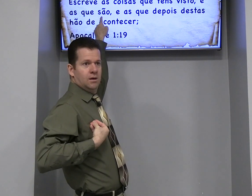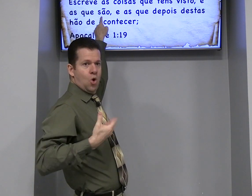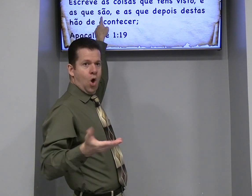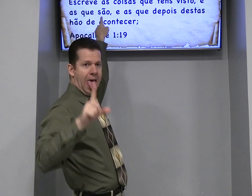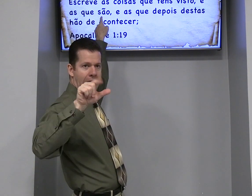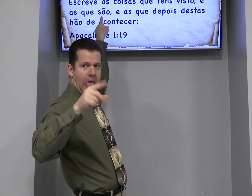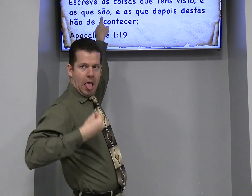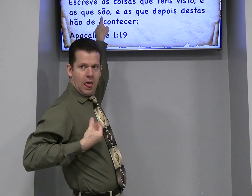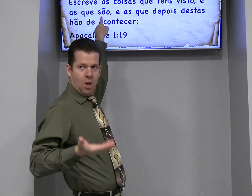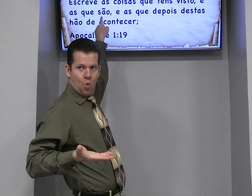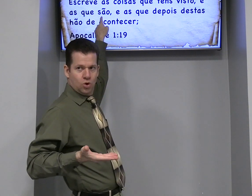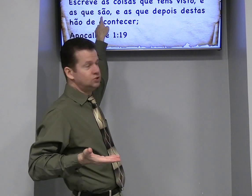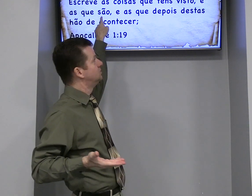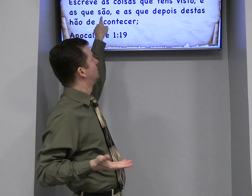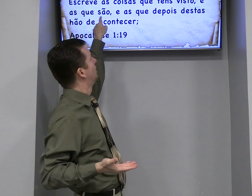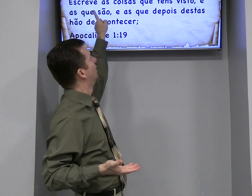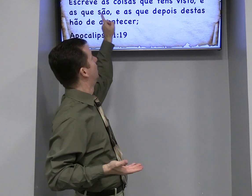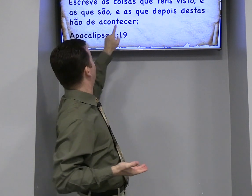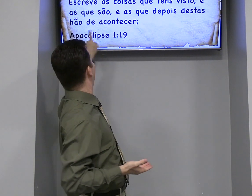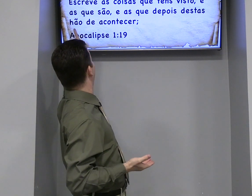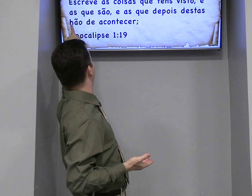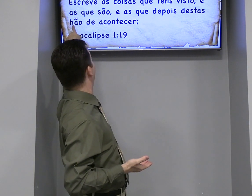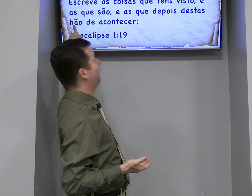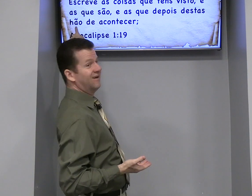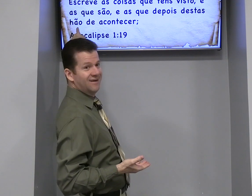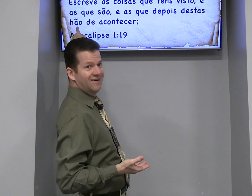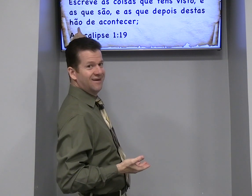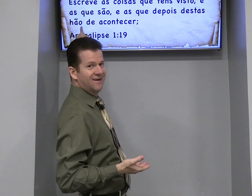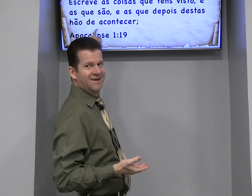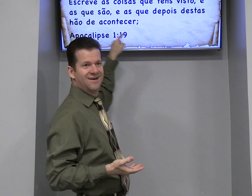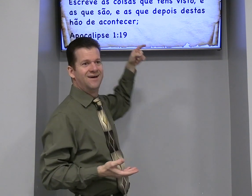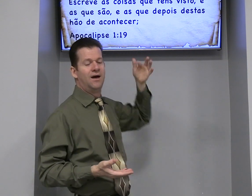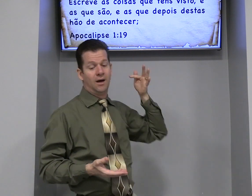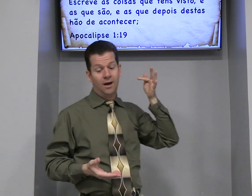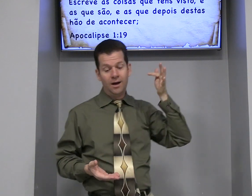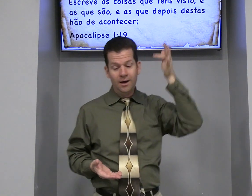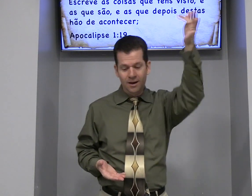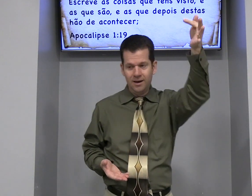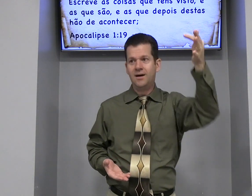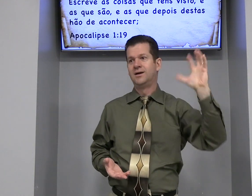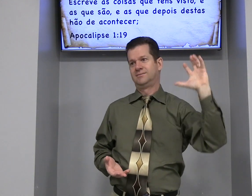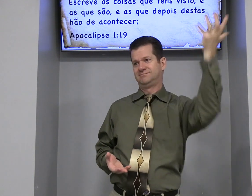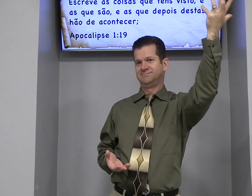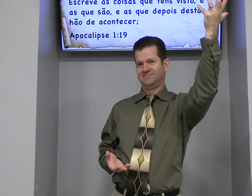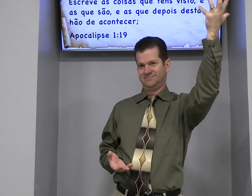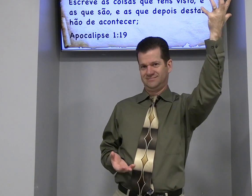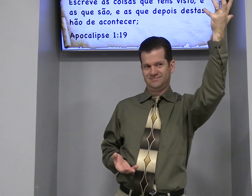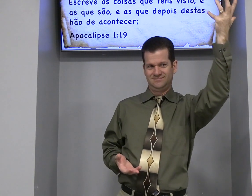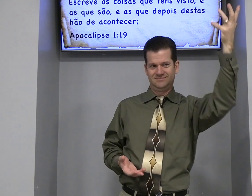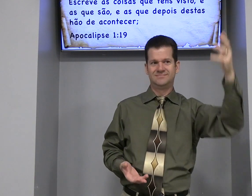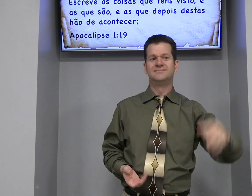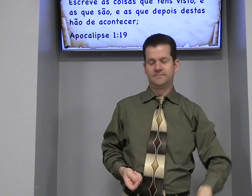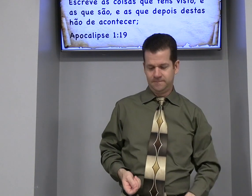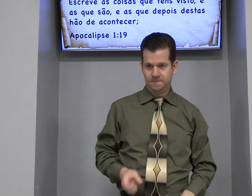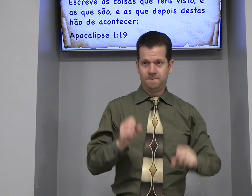são as coisas presentes, ão. É o futuro, as coisas que vão